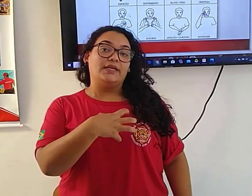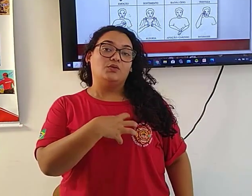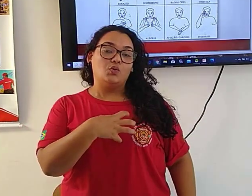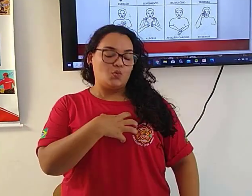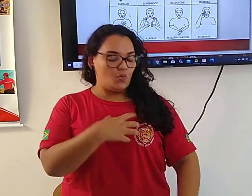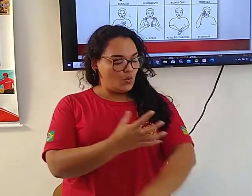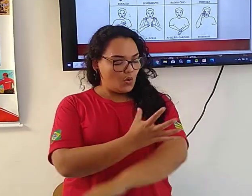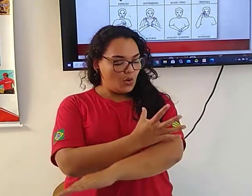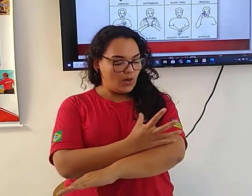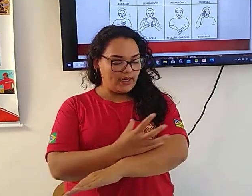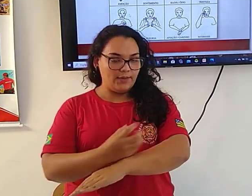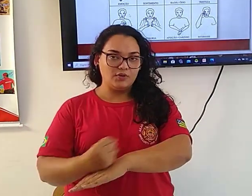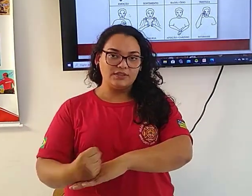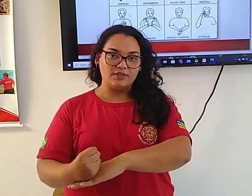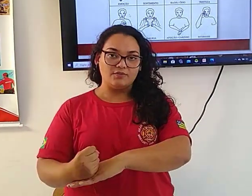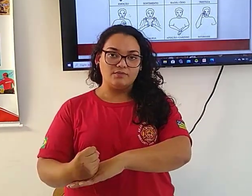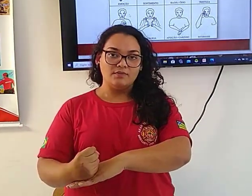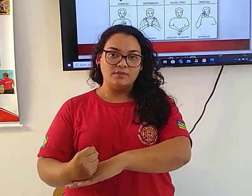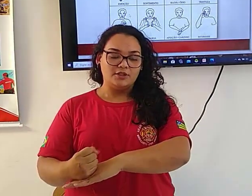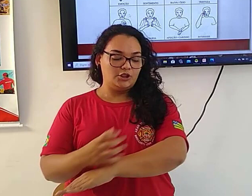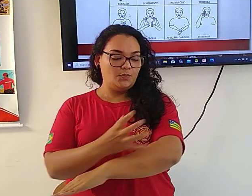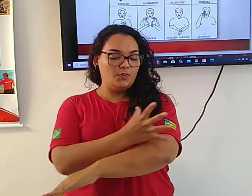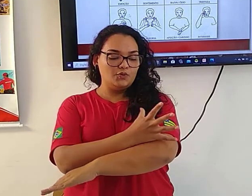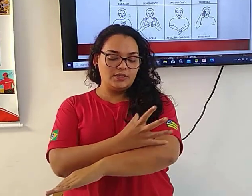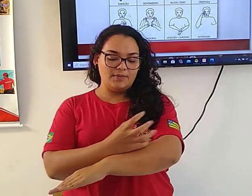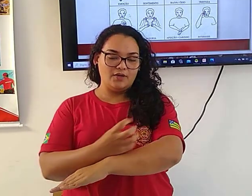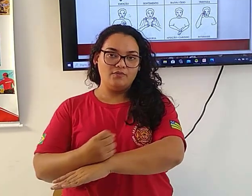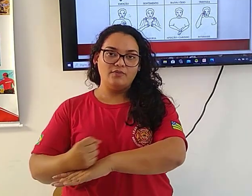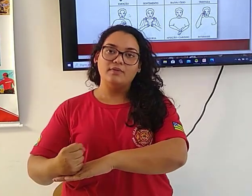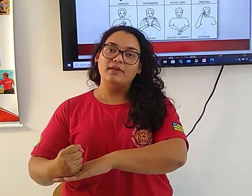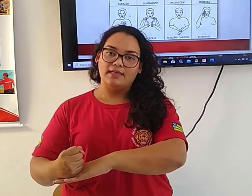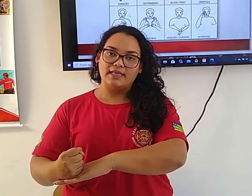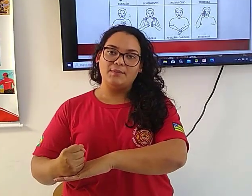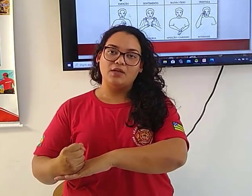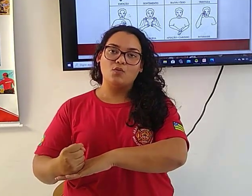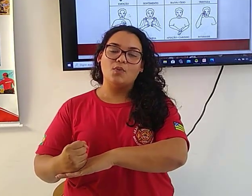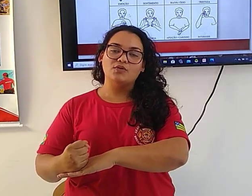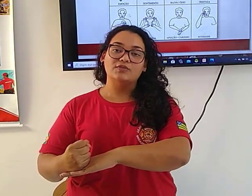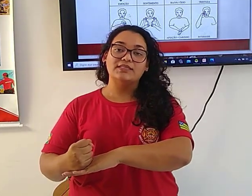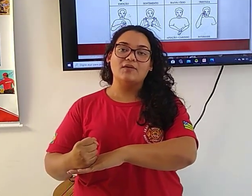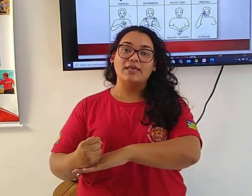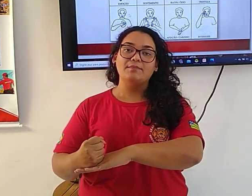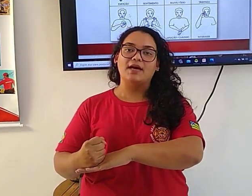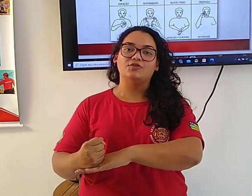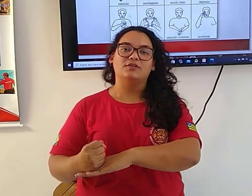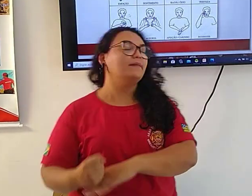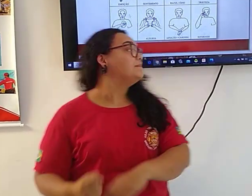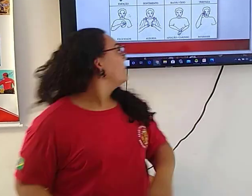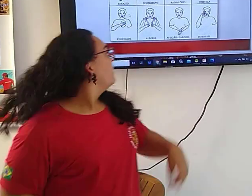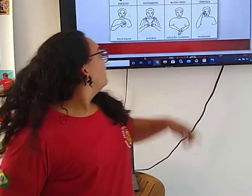Sentimento, emoção. A gente puxa a mão e termina com o sinal aqui embaixo, tá?